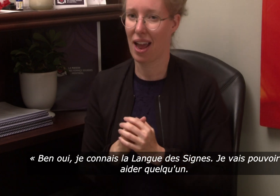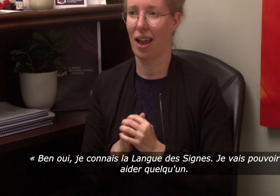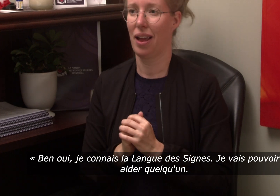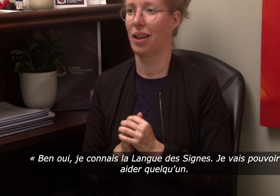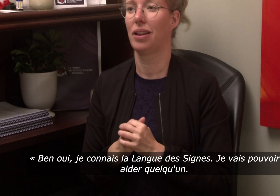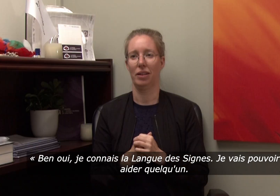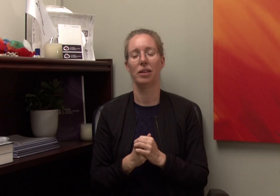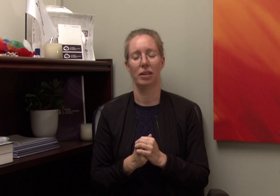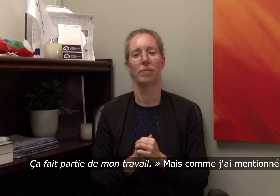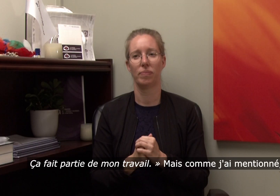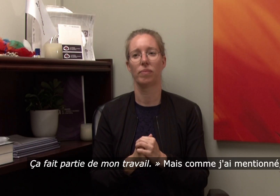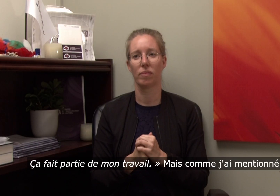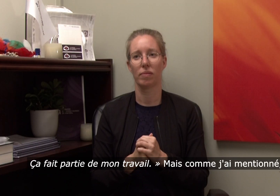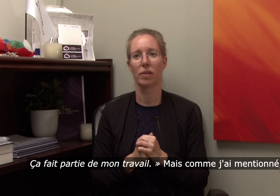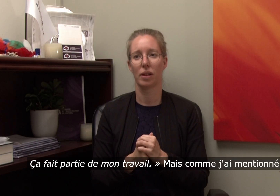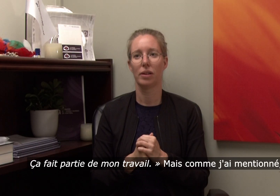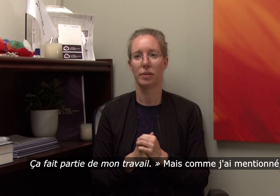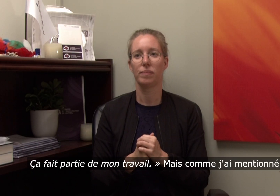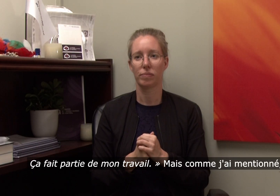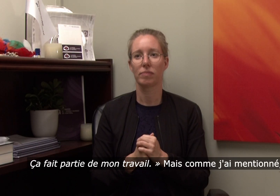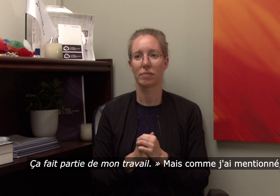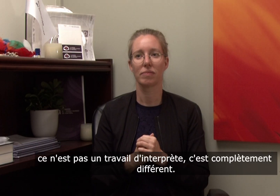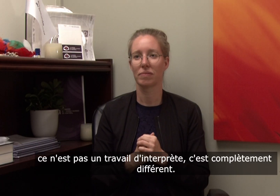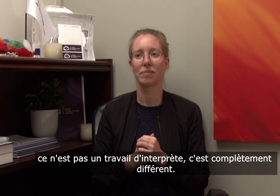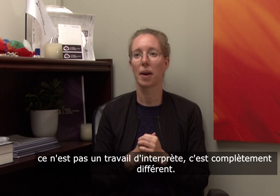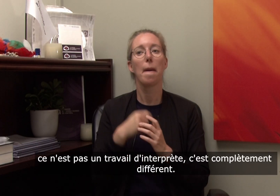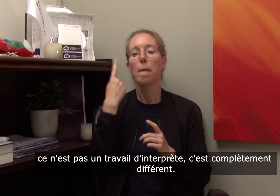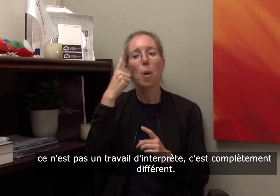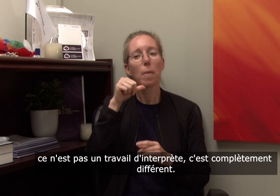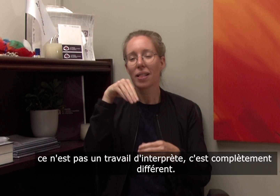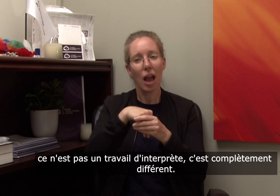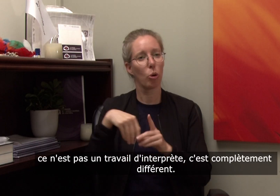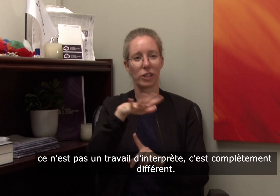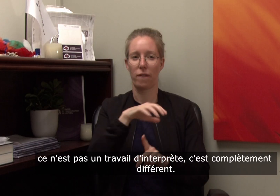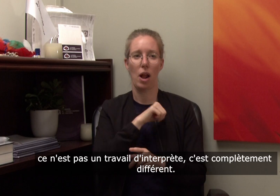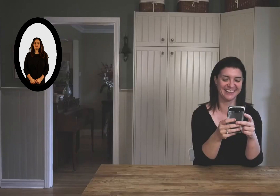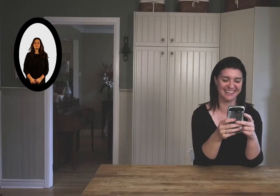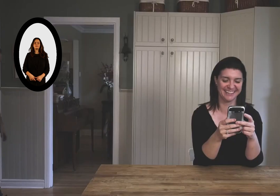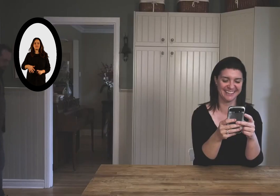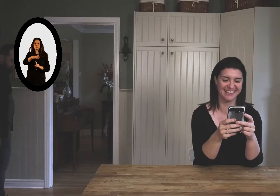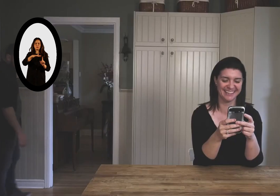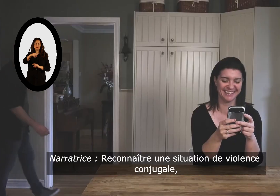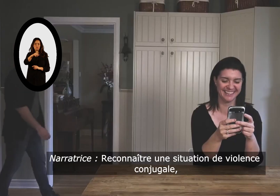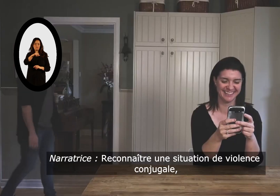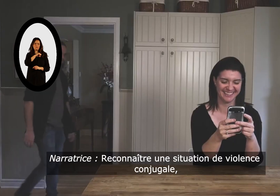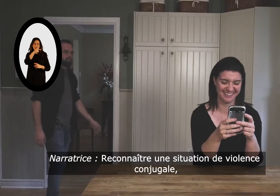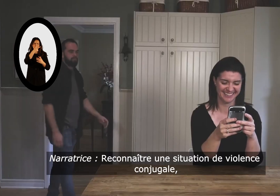quelqu'un, ça fait partie de mon travail. Mais comme j'ai mentionné, ce n'est pas un travail d'interprète, c'est complètement différent. Reconnaître une situation